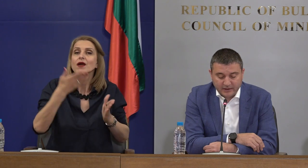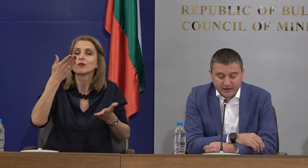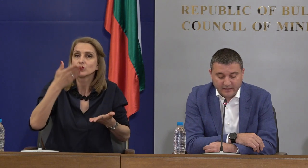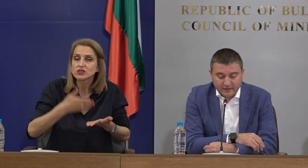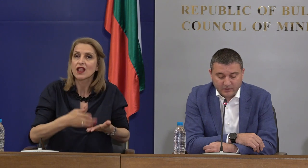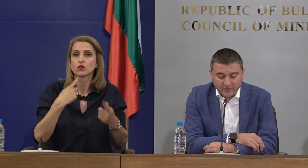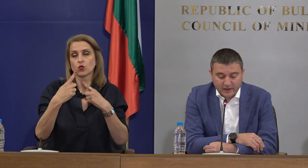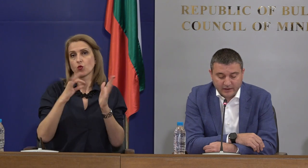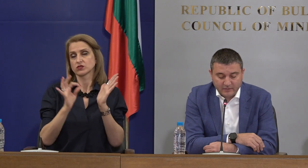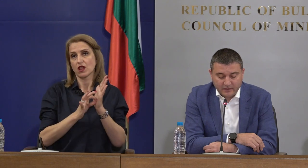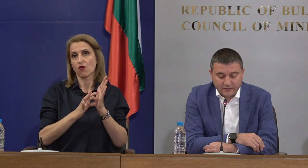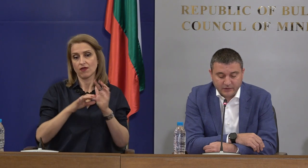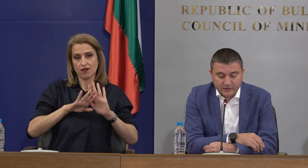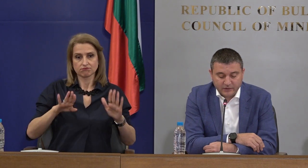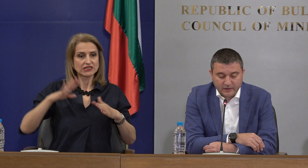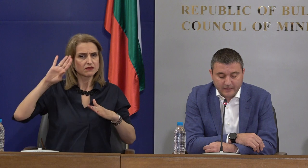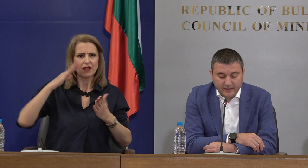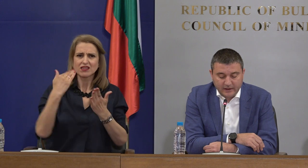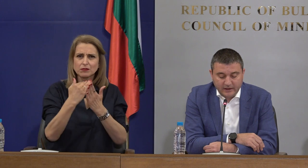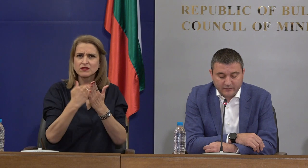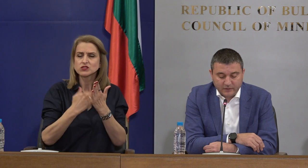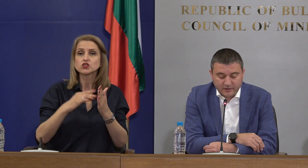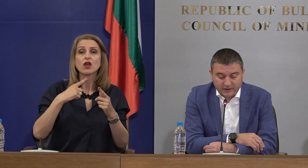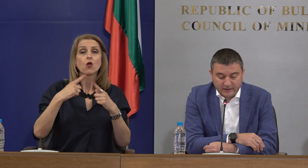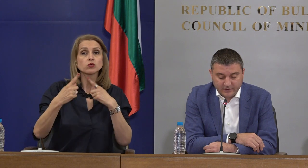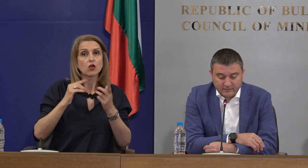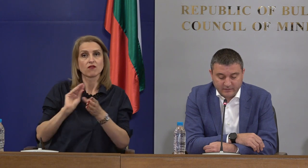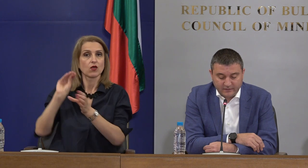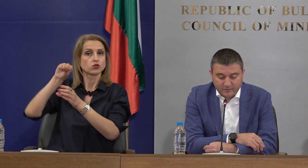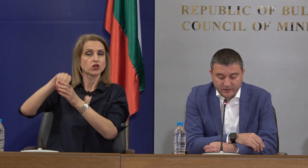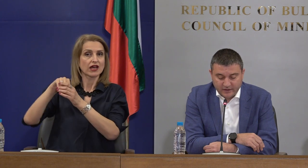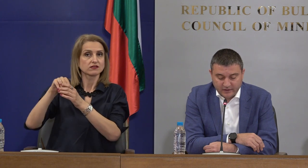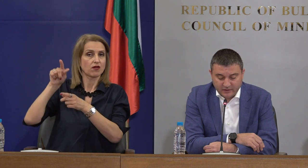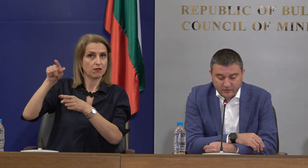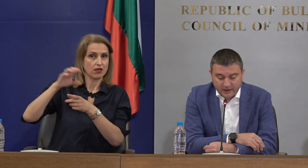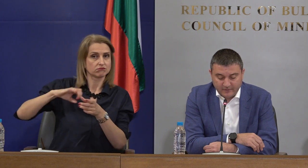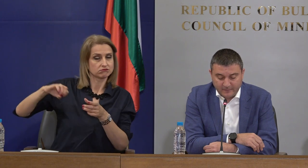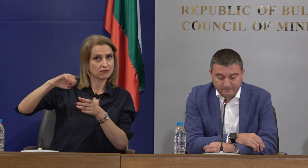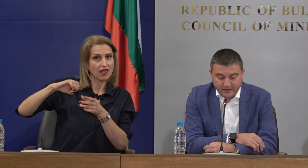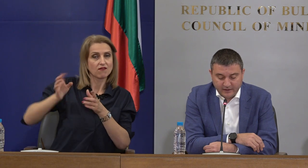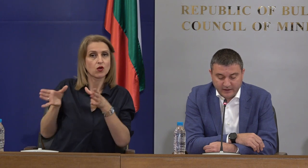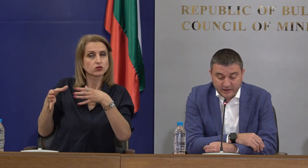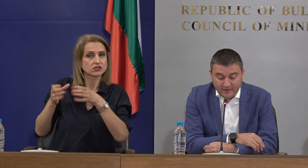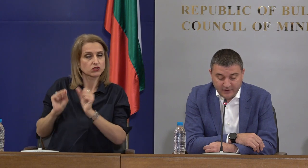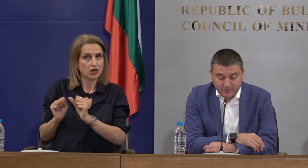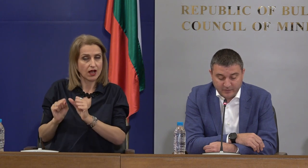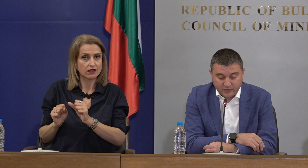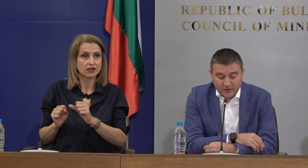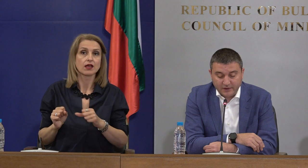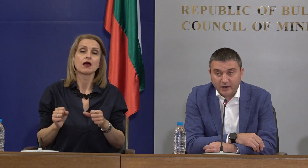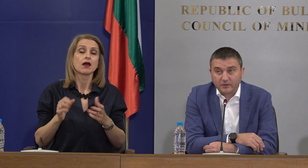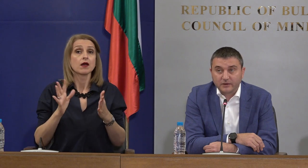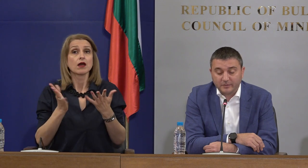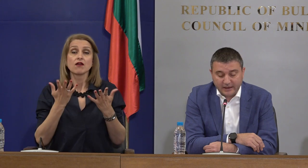преди присъединяването на България към Банковия съюз и валутния механизъм 2, по-известен като ERM2. ЕЦБ вече